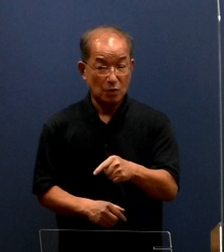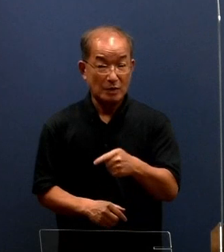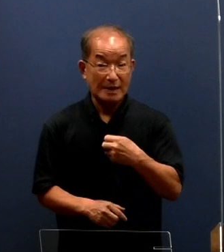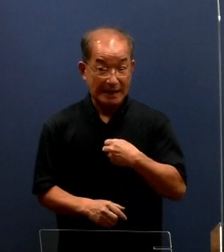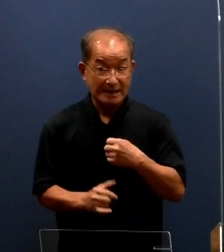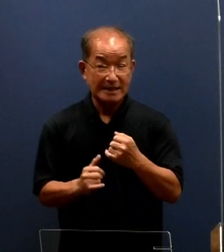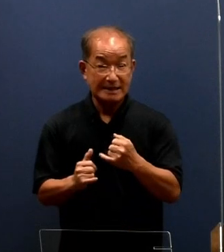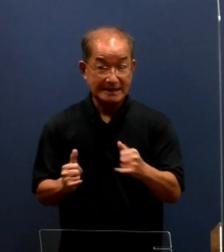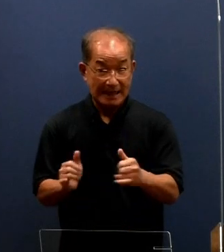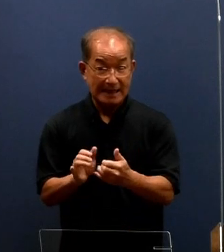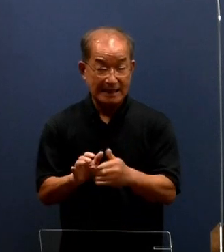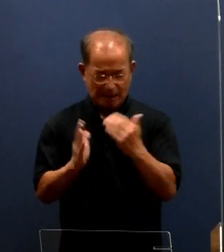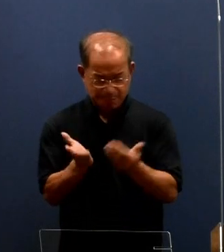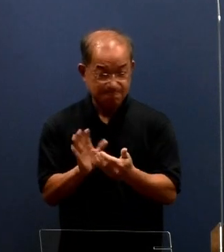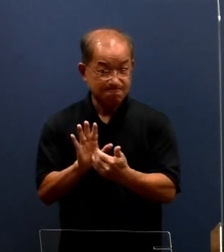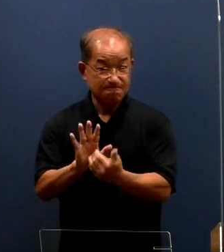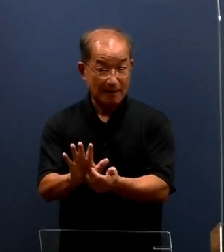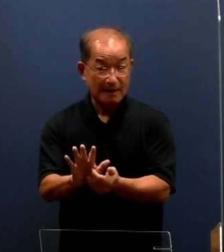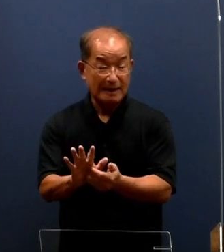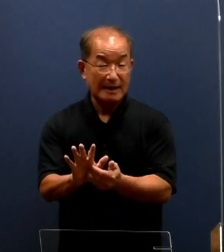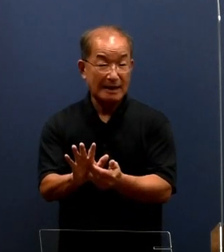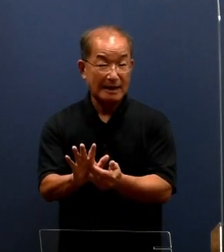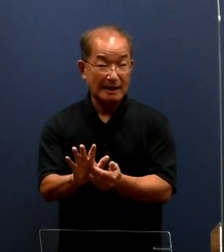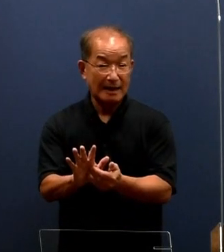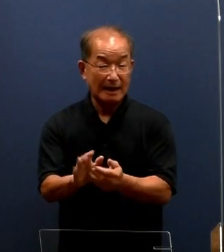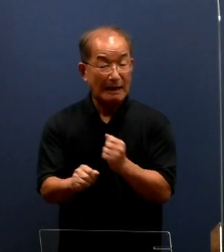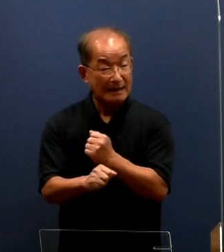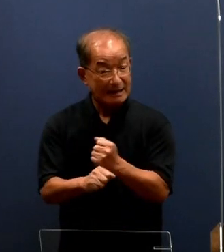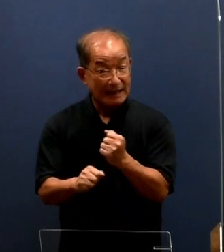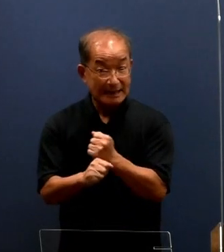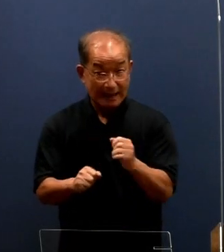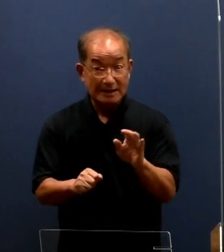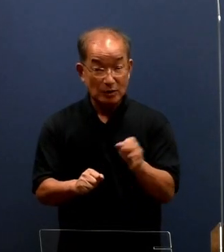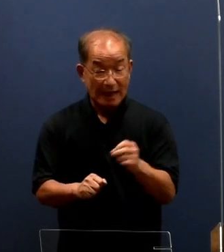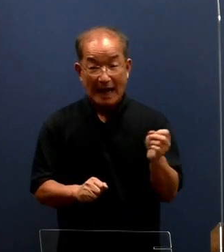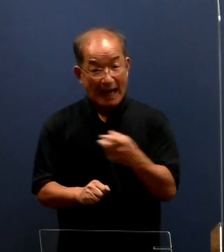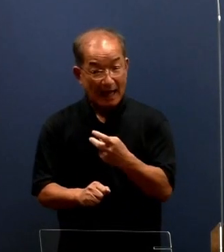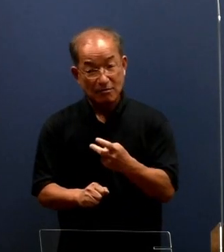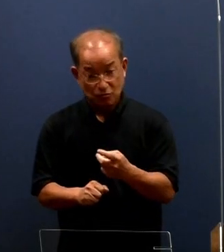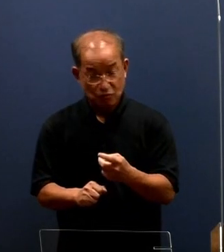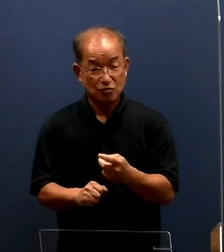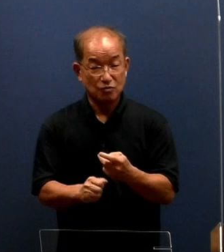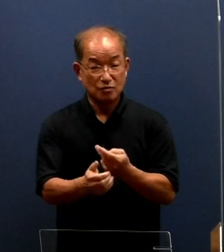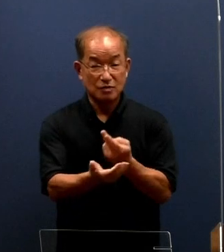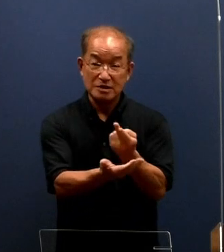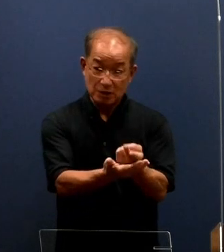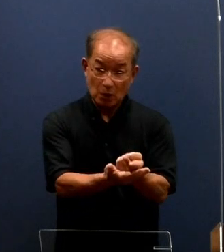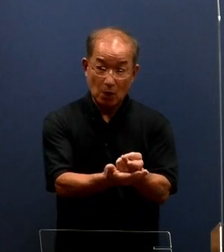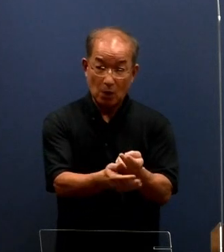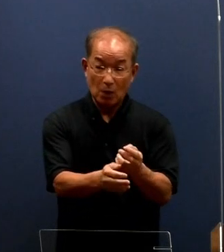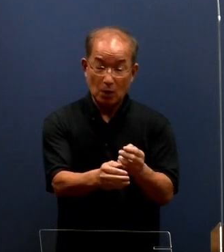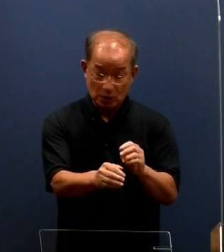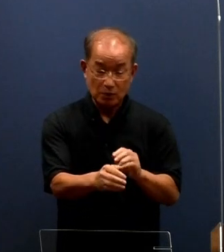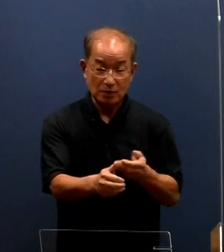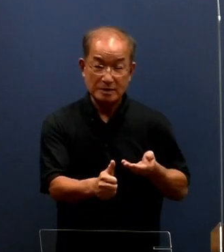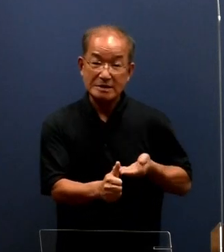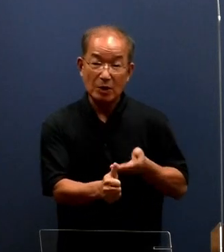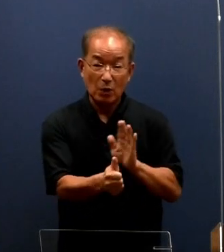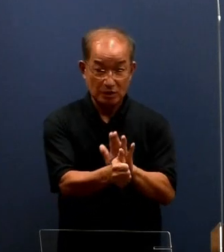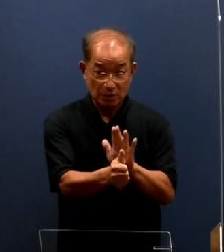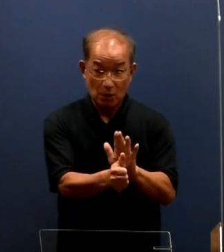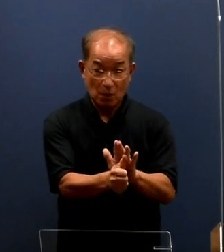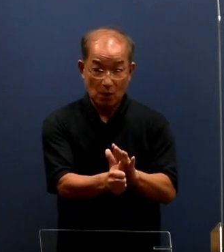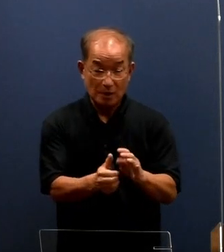全に避けられないので、早く介入をして、早く治療に持ち込んで、早く、まあ、それ以上広がらないようにするということを徹底